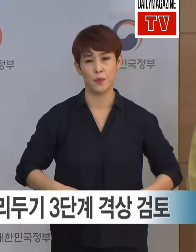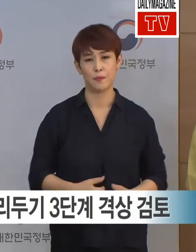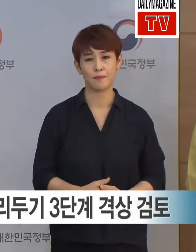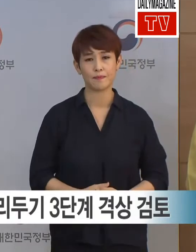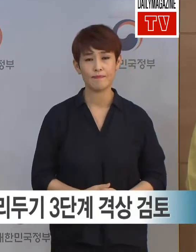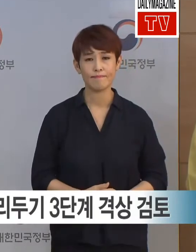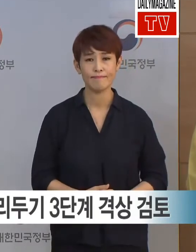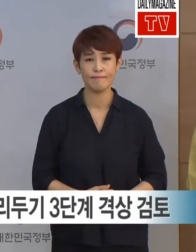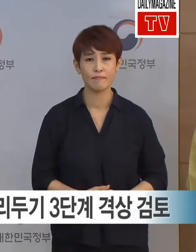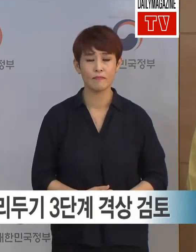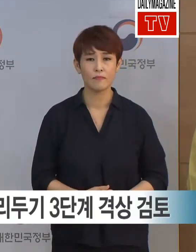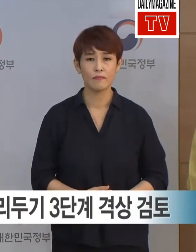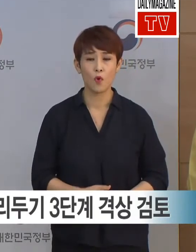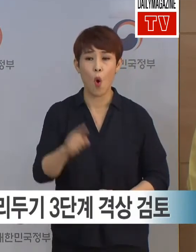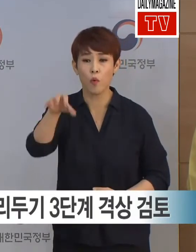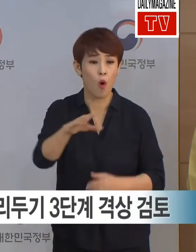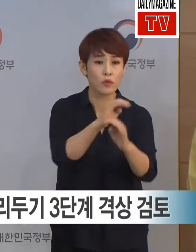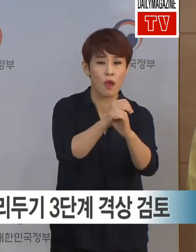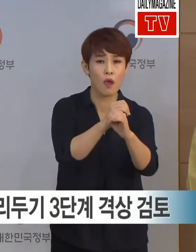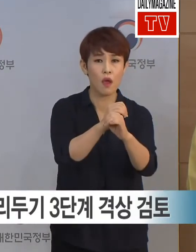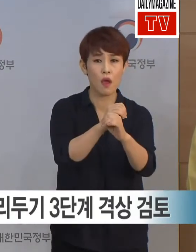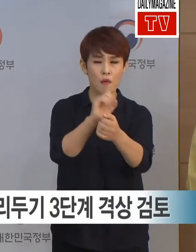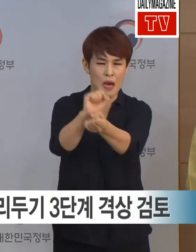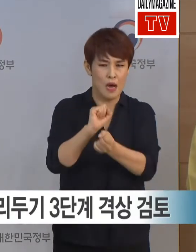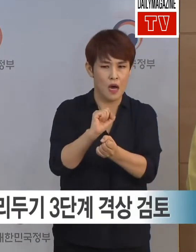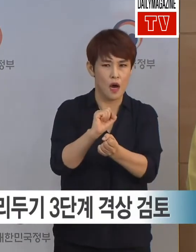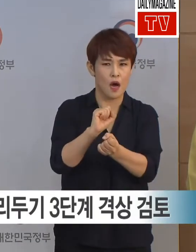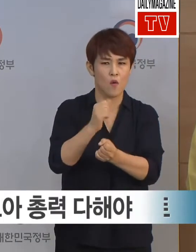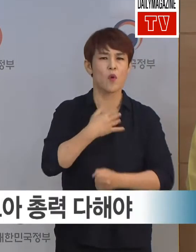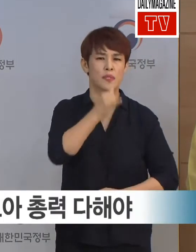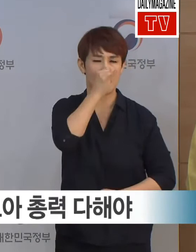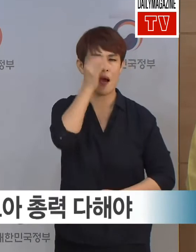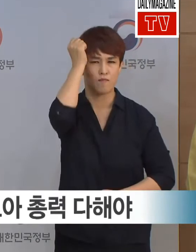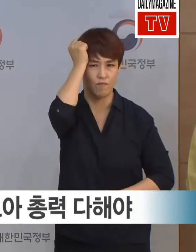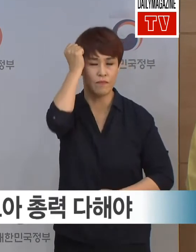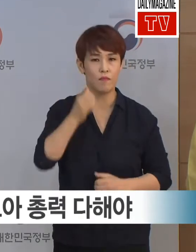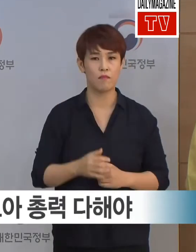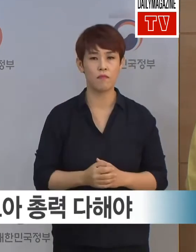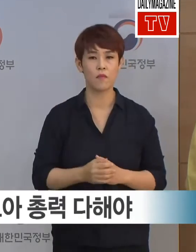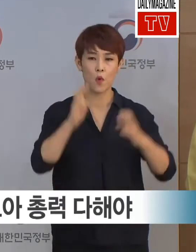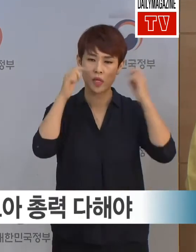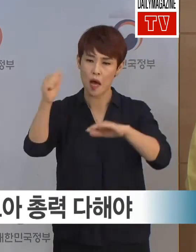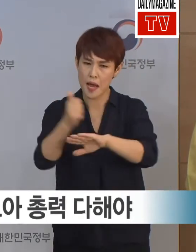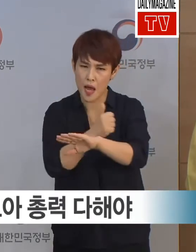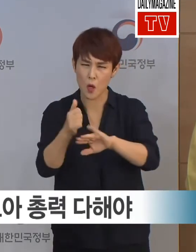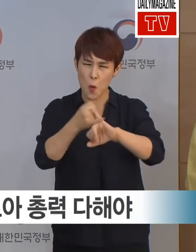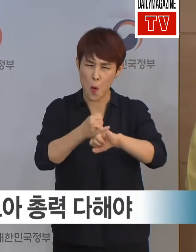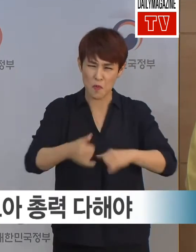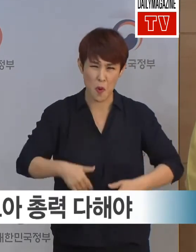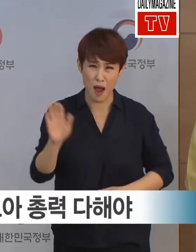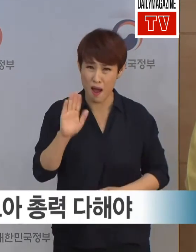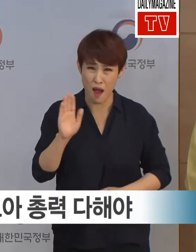하겠습니다. 언제 어디에서나 감염될 수 있다는 위기의식을 갖고 출퇴근과 같은 필수적인